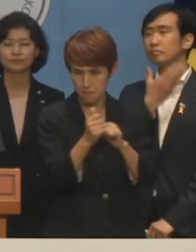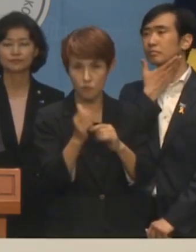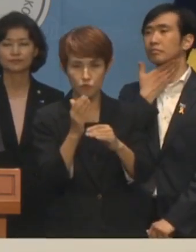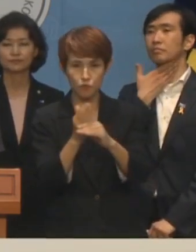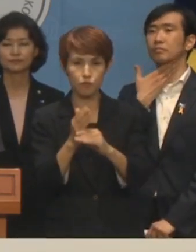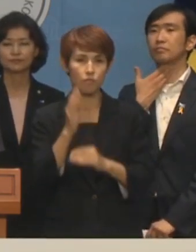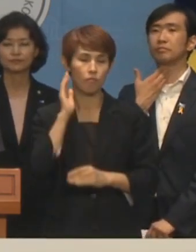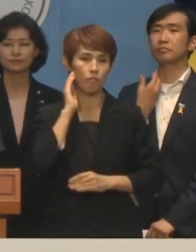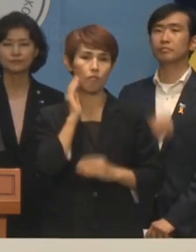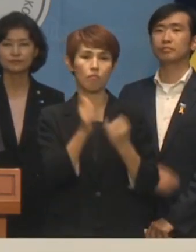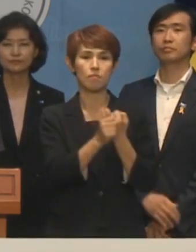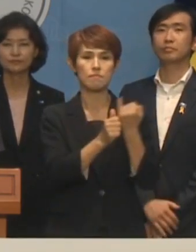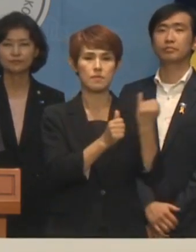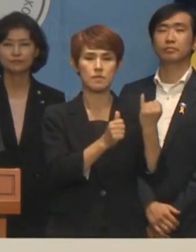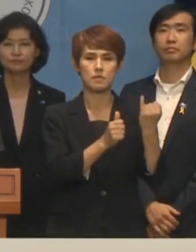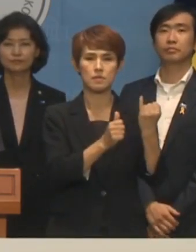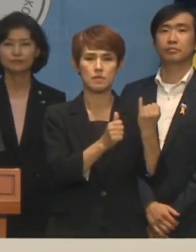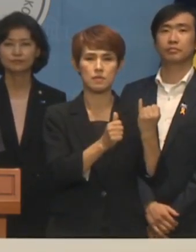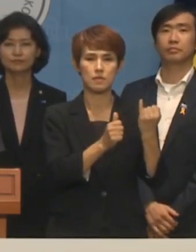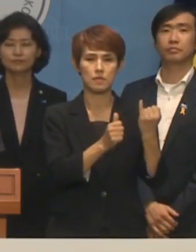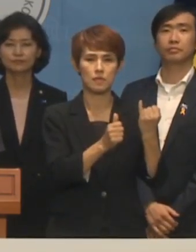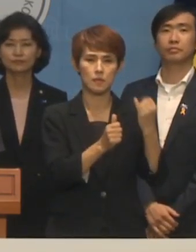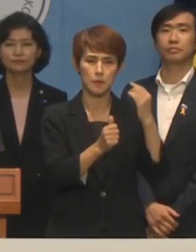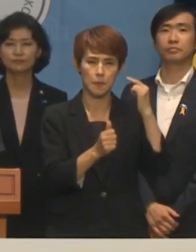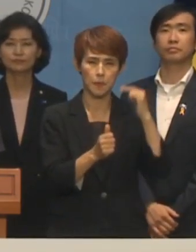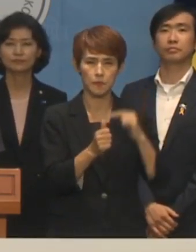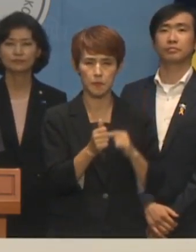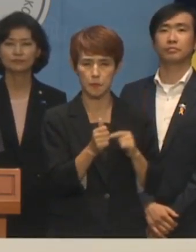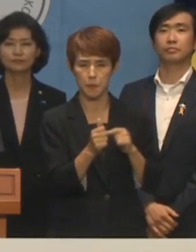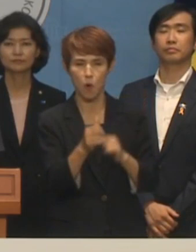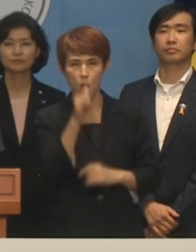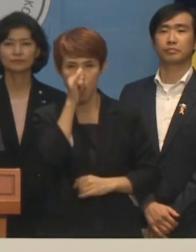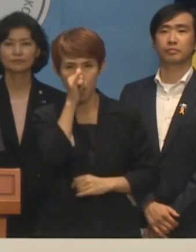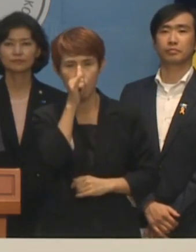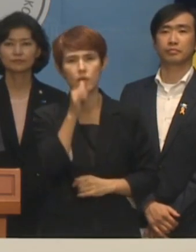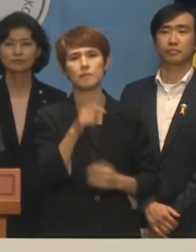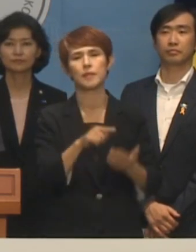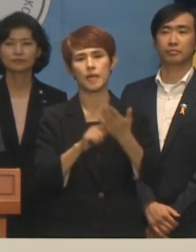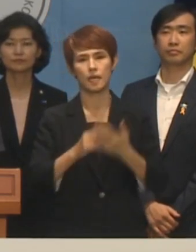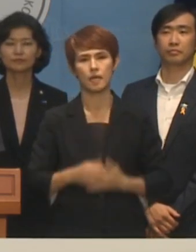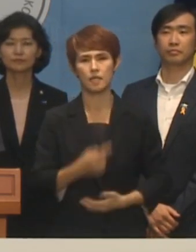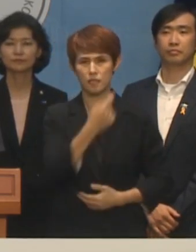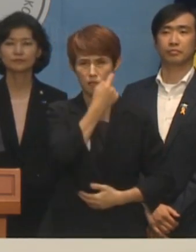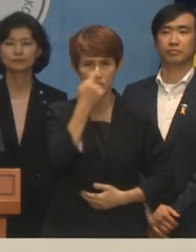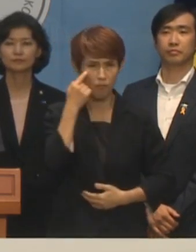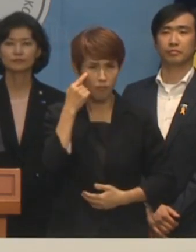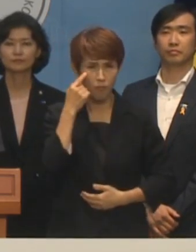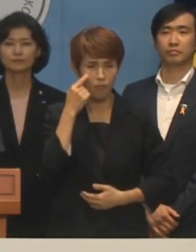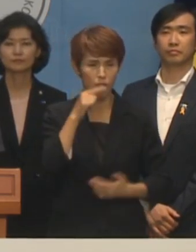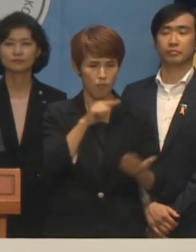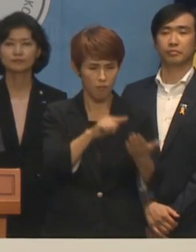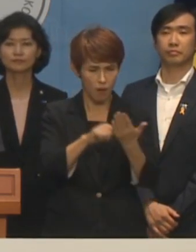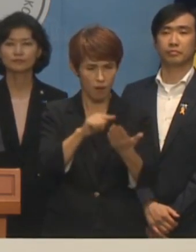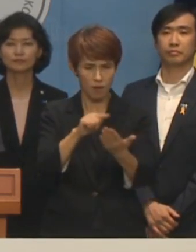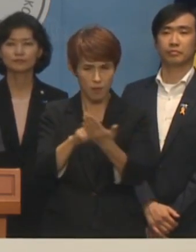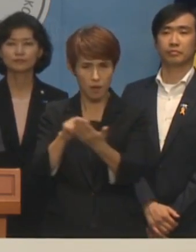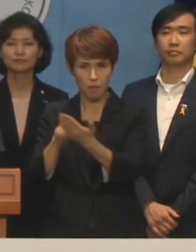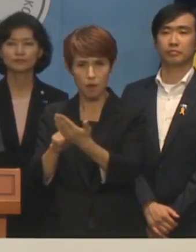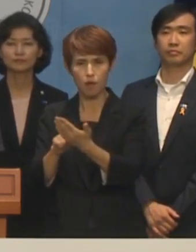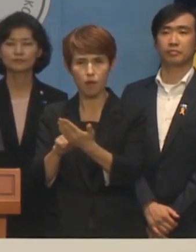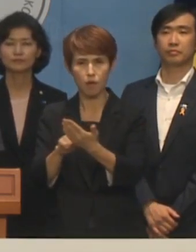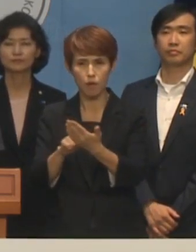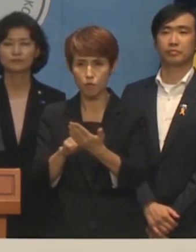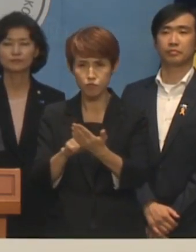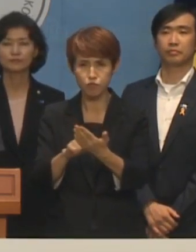영부인 김건희의 영향력까지 개입했다는 사실이 드러나고 있다. 수많은 증거가 윤석열, 김건희 부부로 향하고